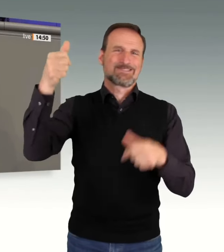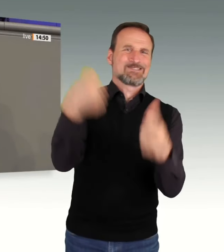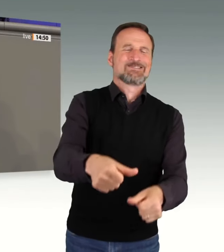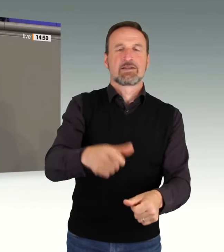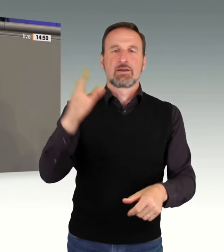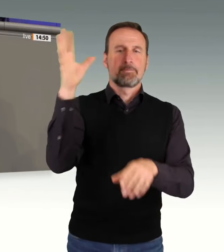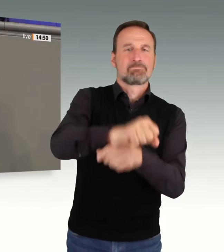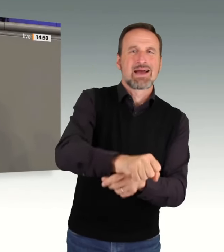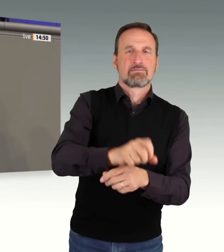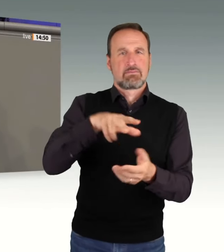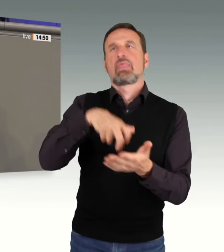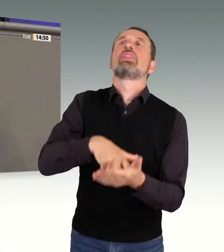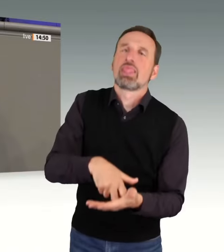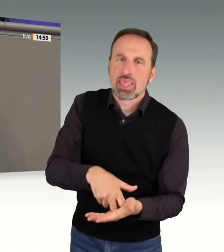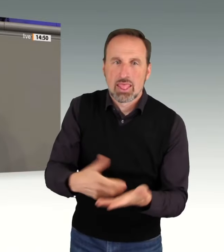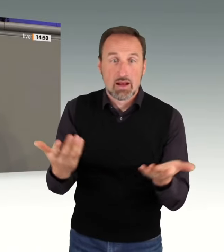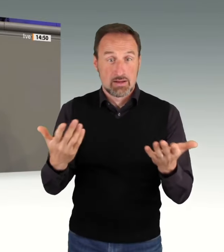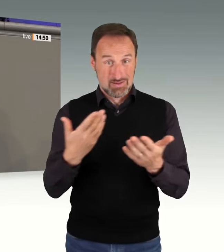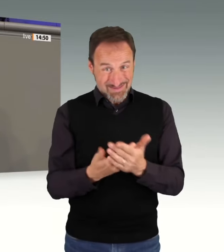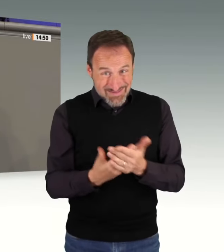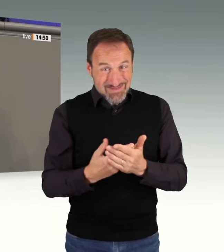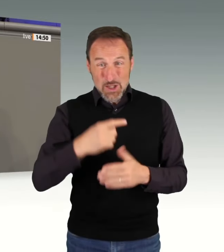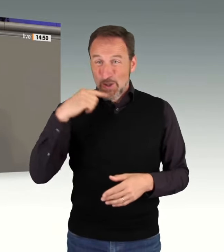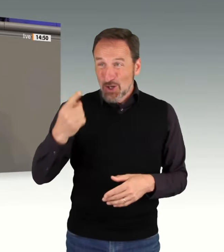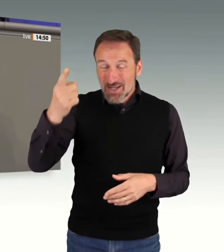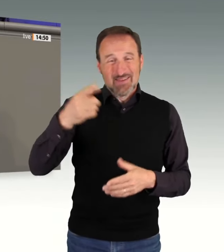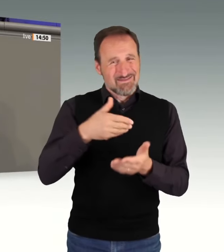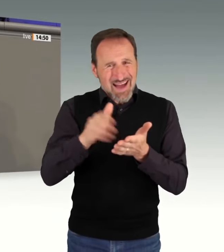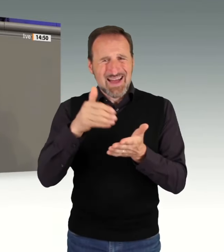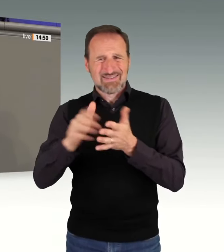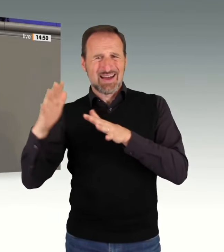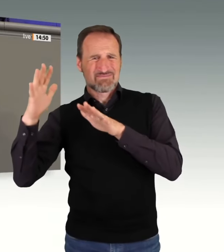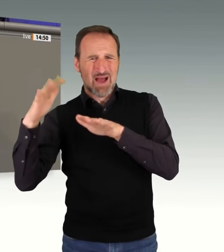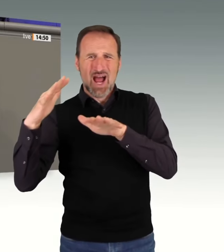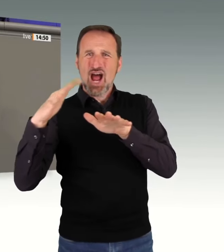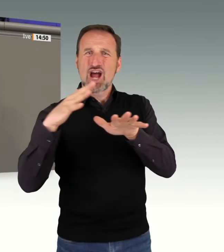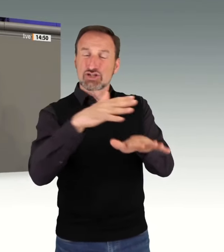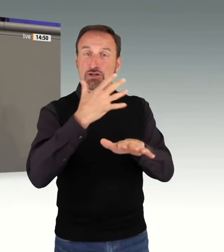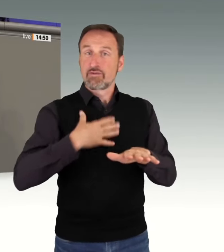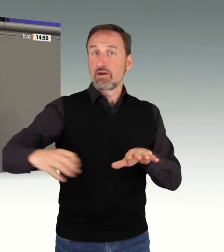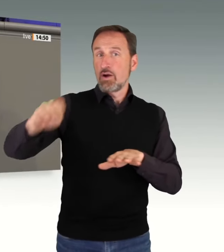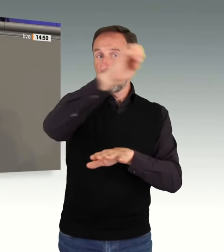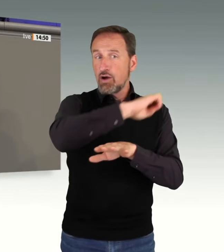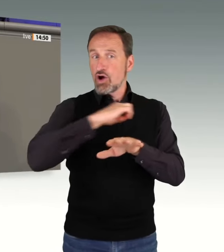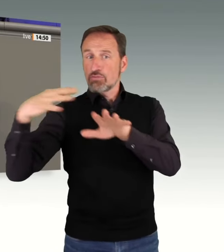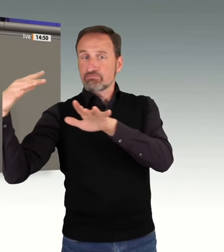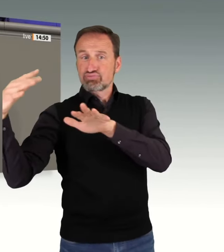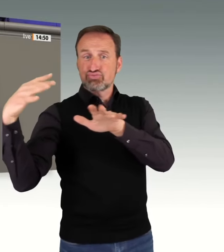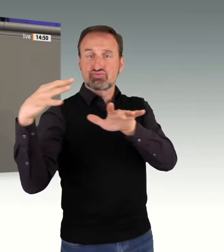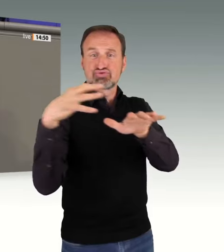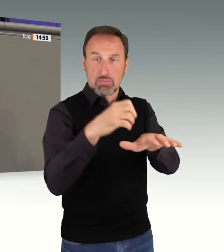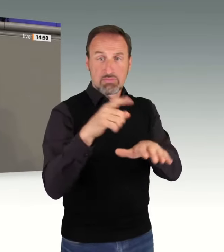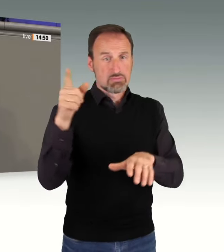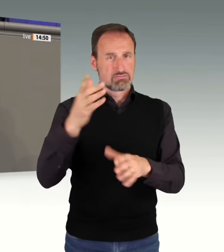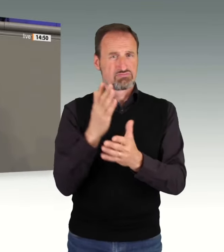Dass diesen Krieg verliert, dass Putin seinen Versuch verliert, Europa auf das